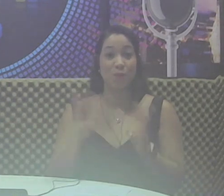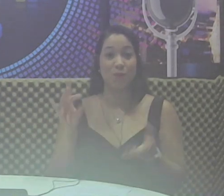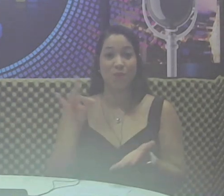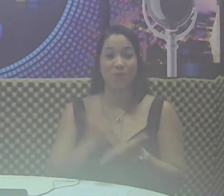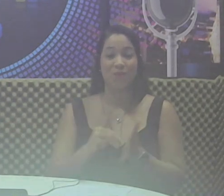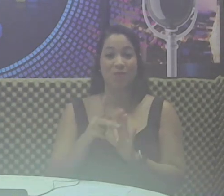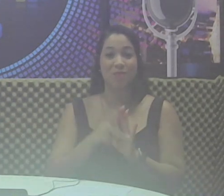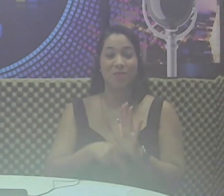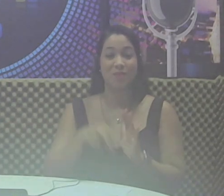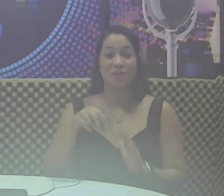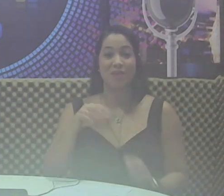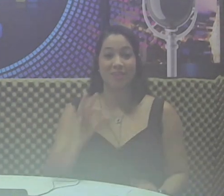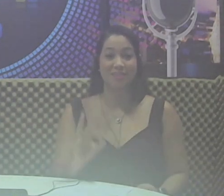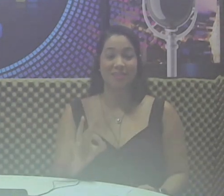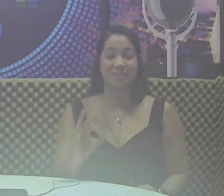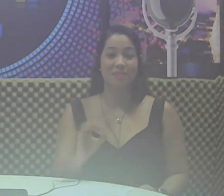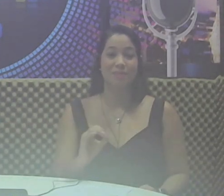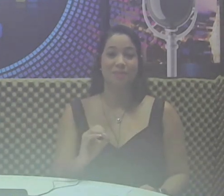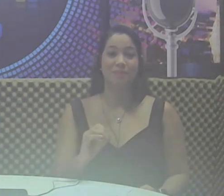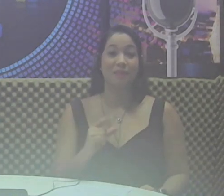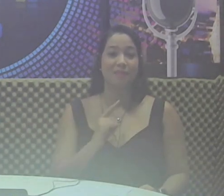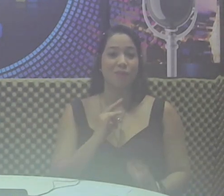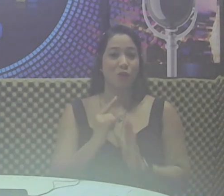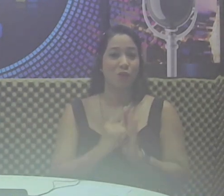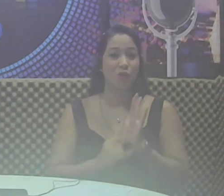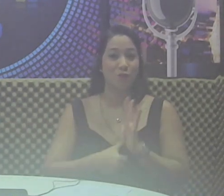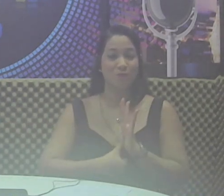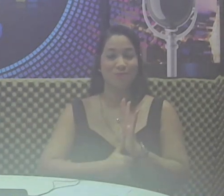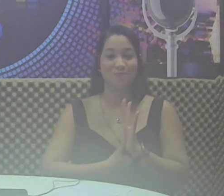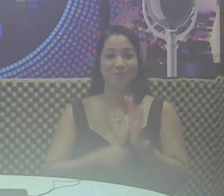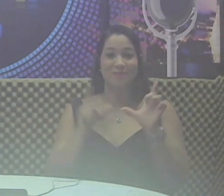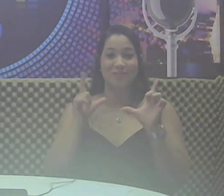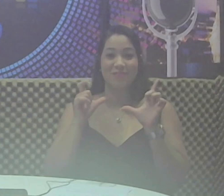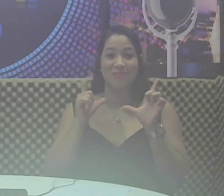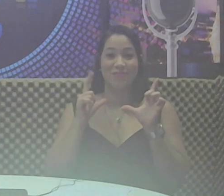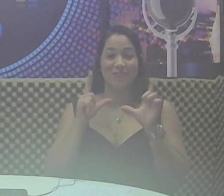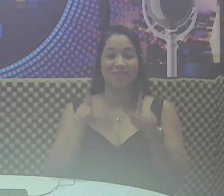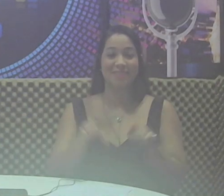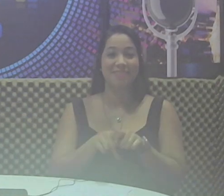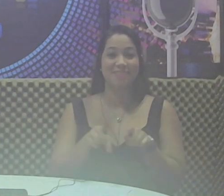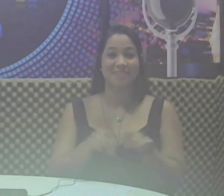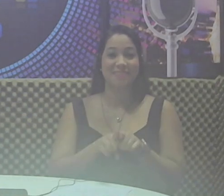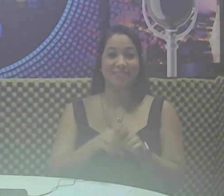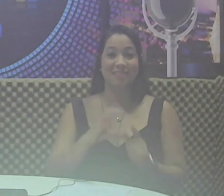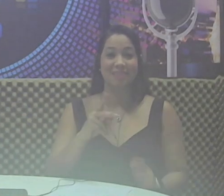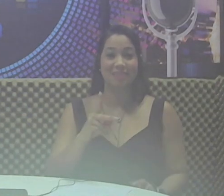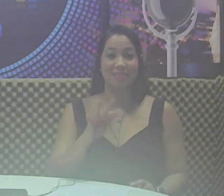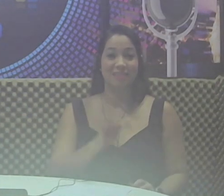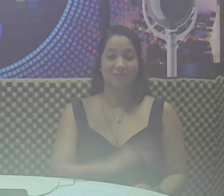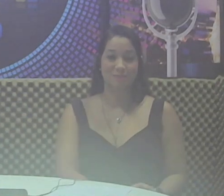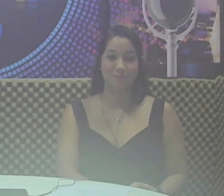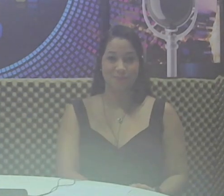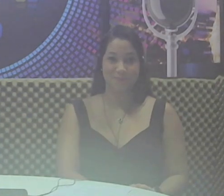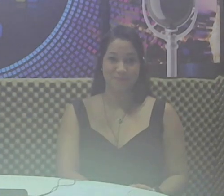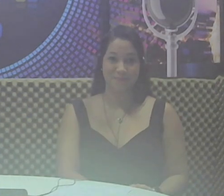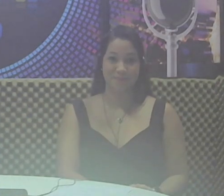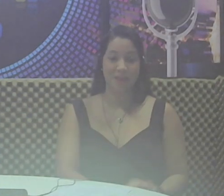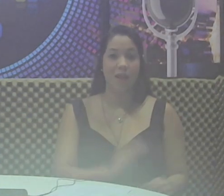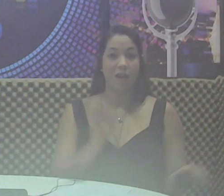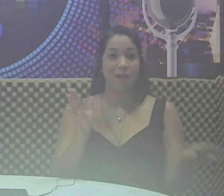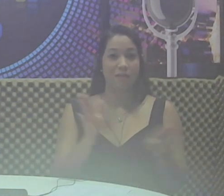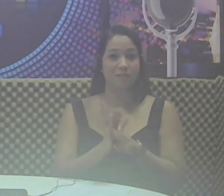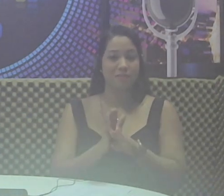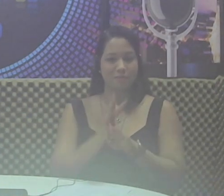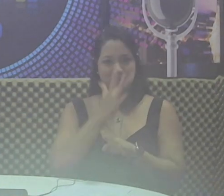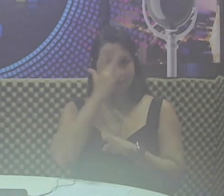programa Nota Certa, munido de documento de identificação oficial com foto e CPF. O prazo para o